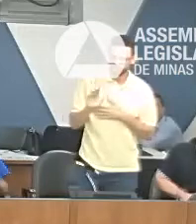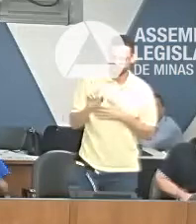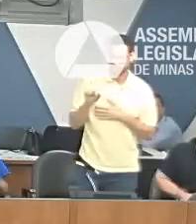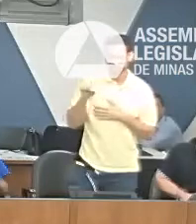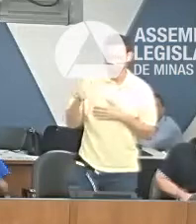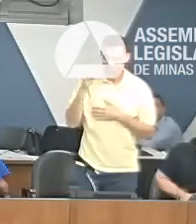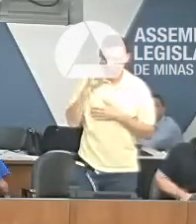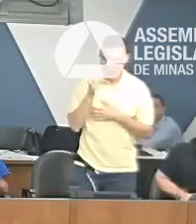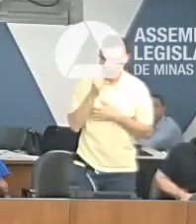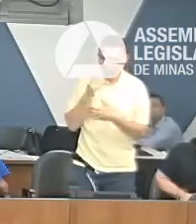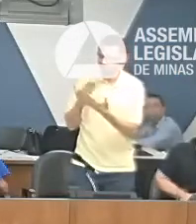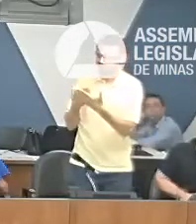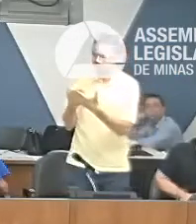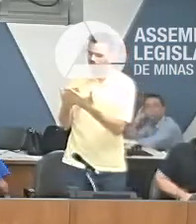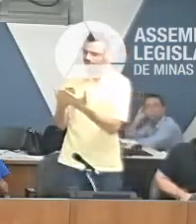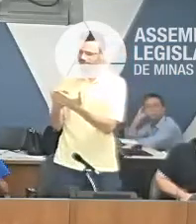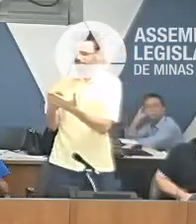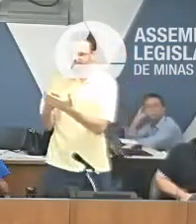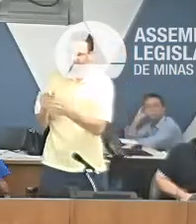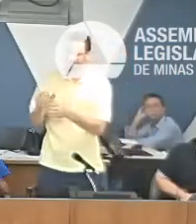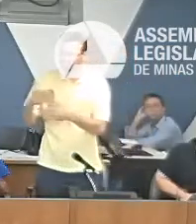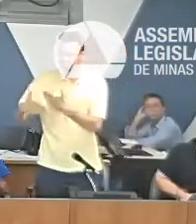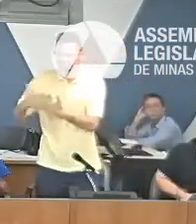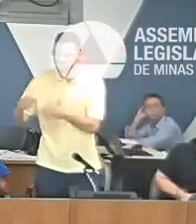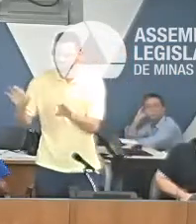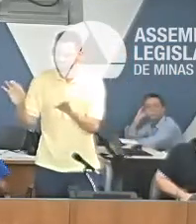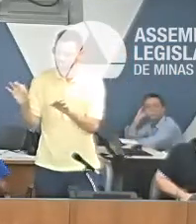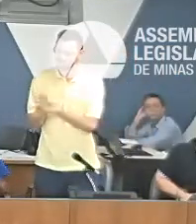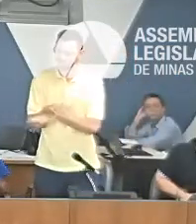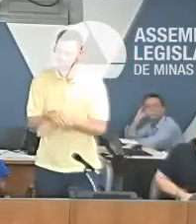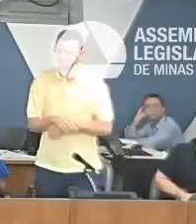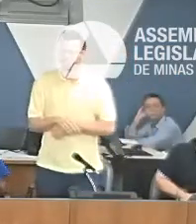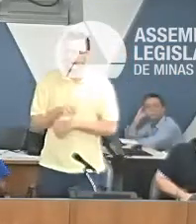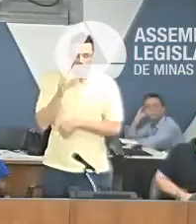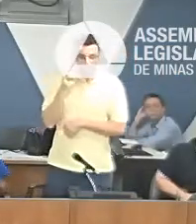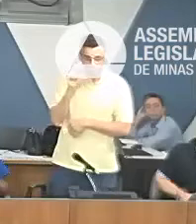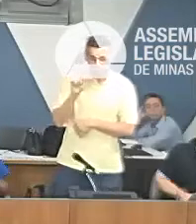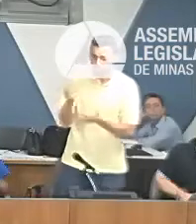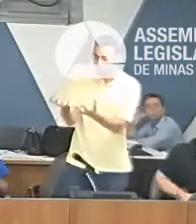motivar ao sul ou surdos essa participação